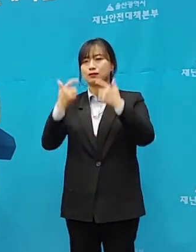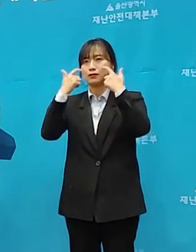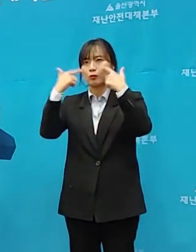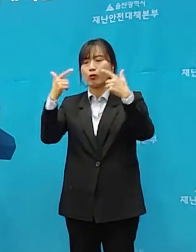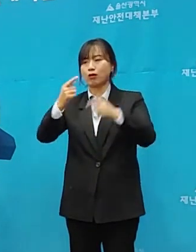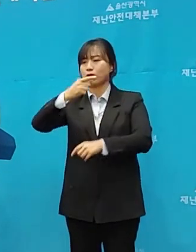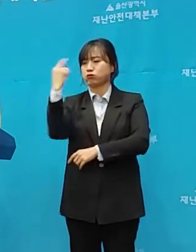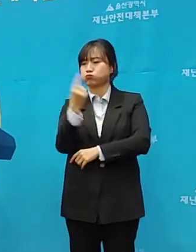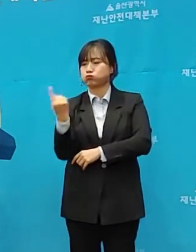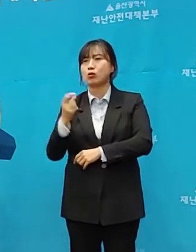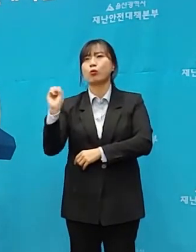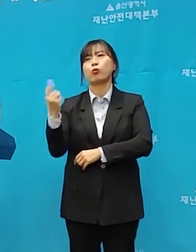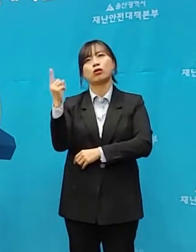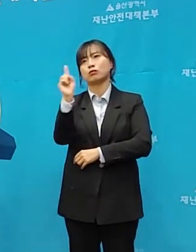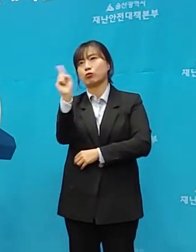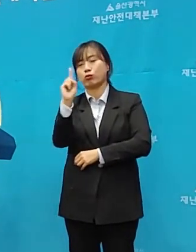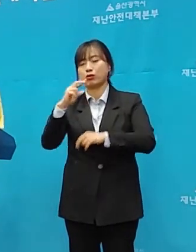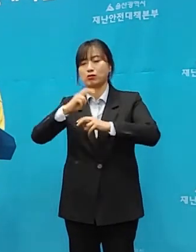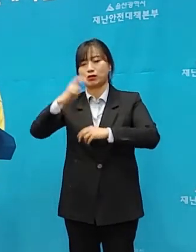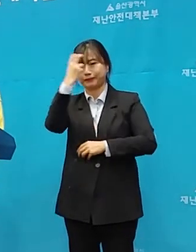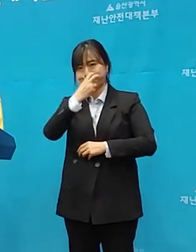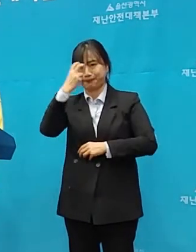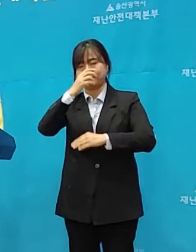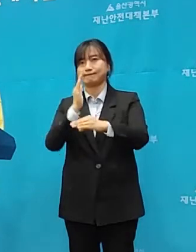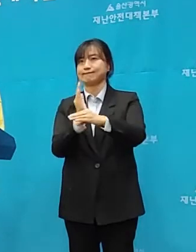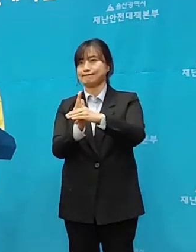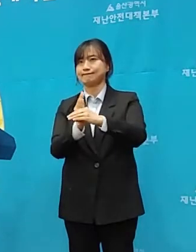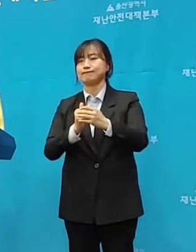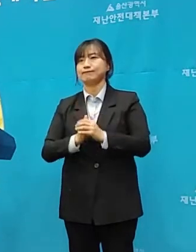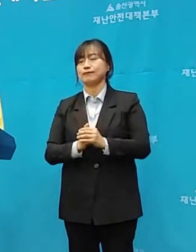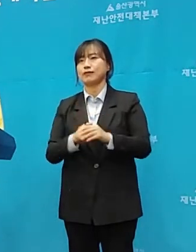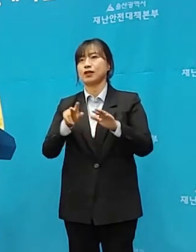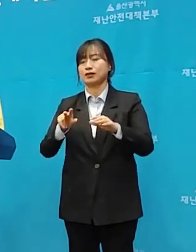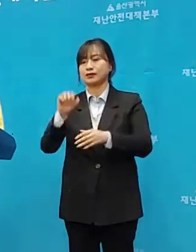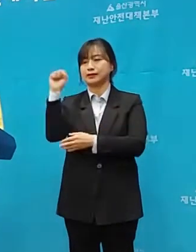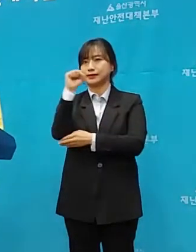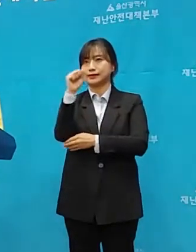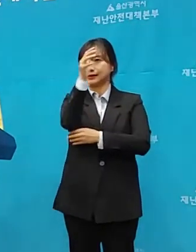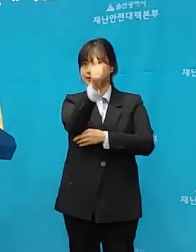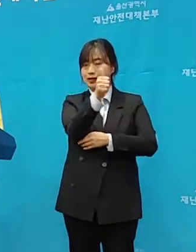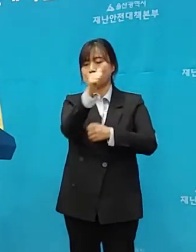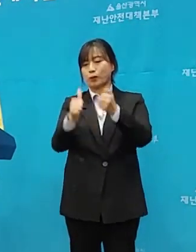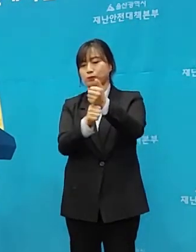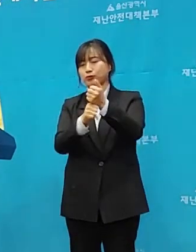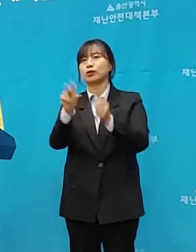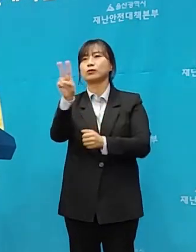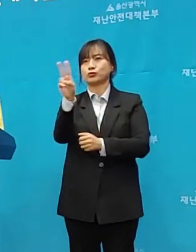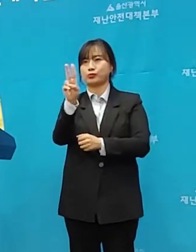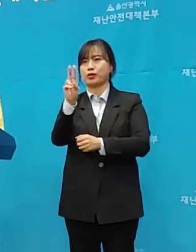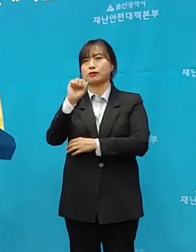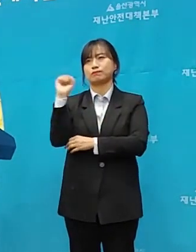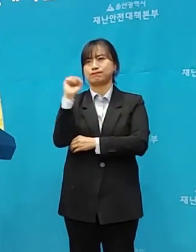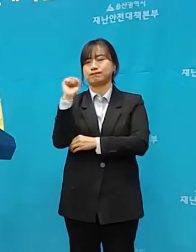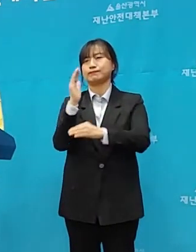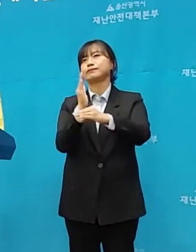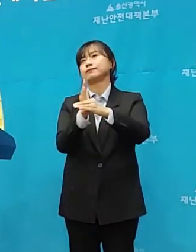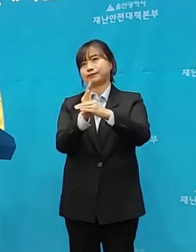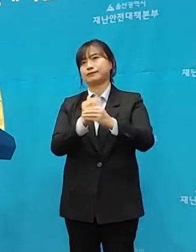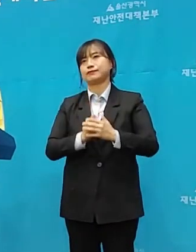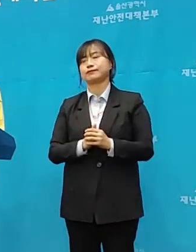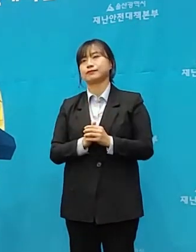정확한 헬기 추락 원인은 현재 조사 중이며, 당시 헬기에는 기장과 부기장 두 명이 탑승하고